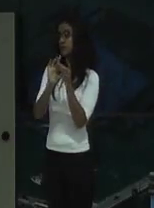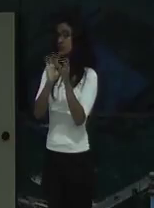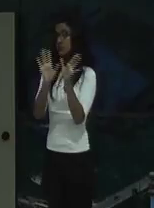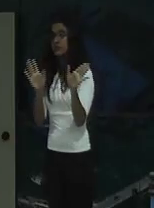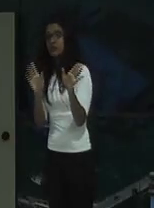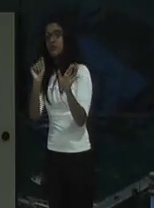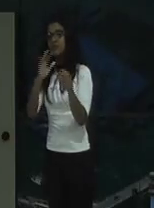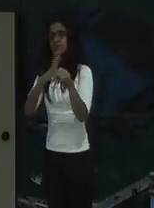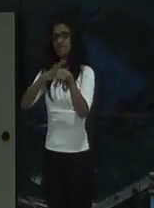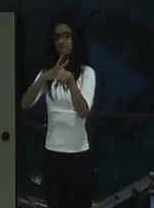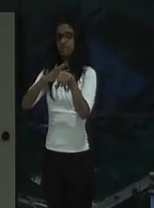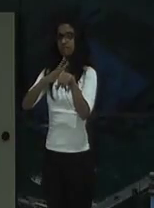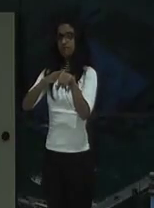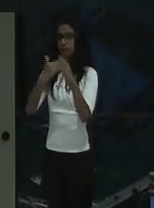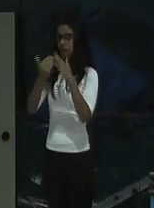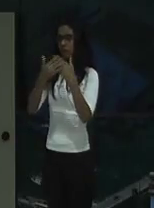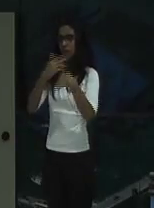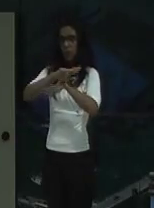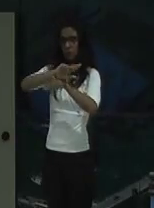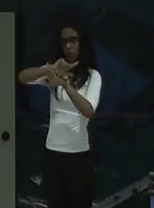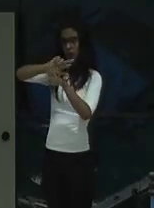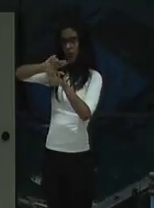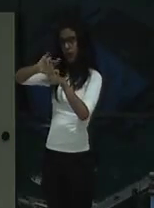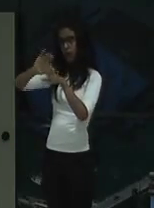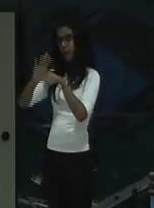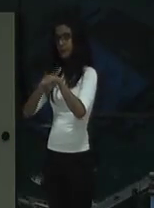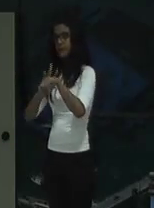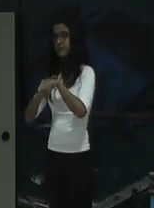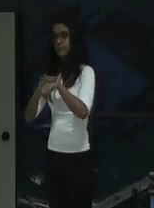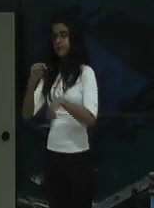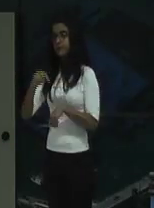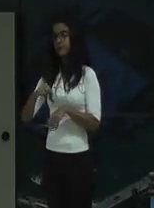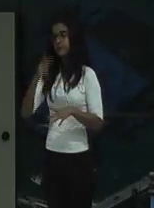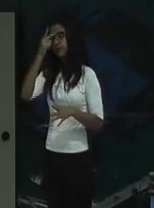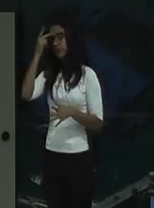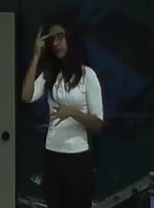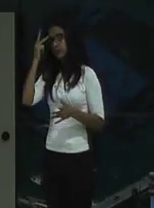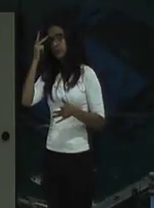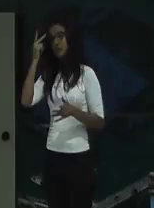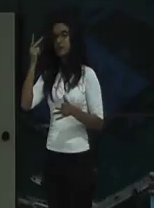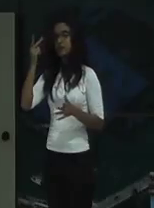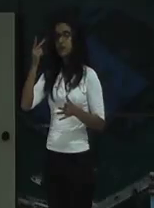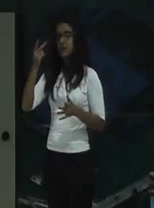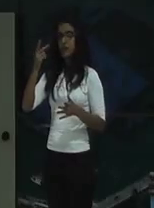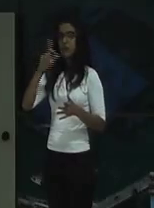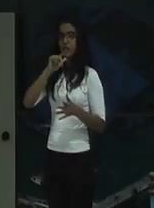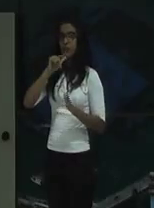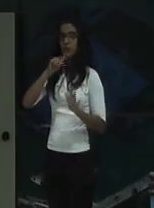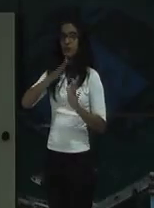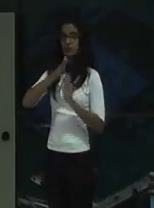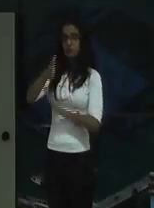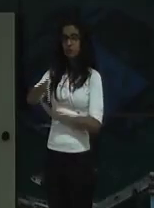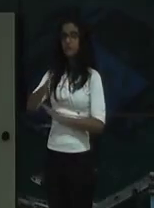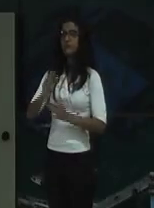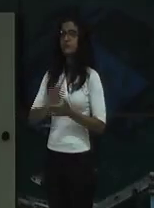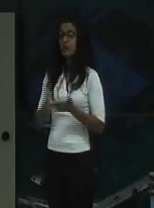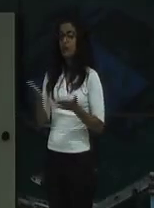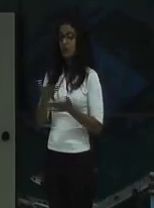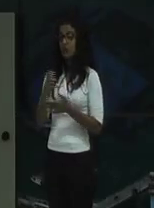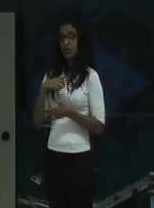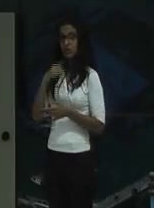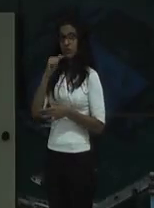de doenças, de diversas doenças aos banhistas. E hoje, senhor presidente, passando